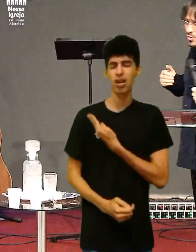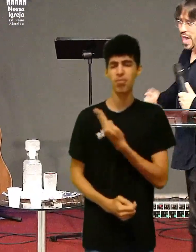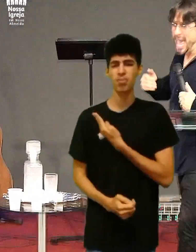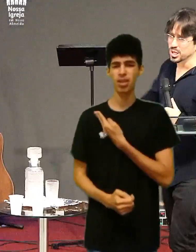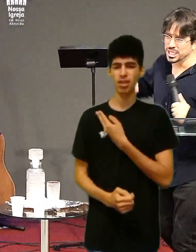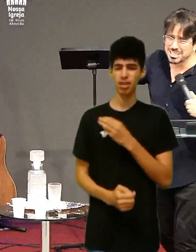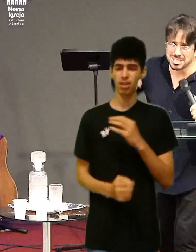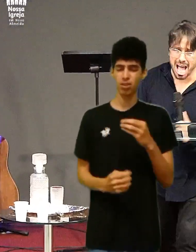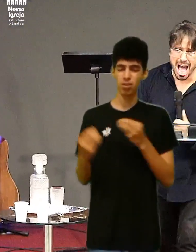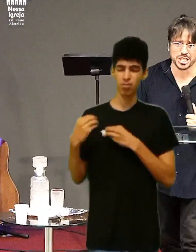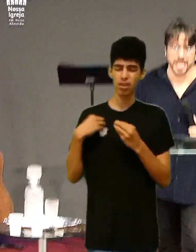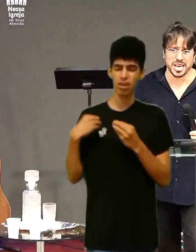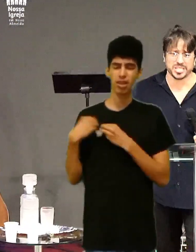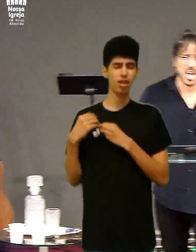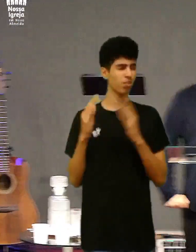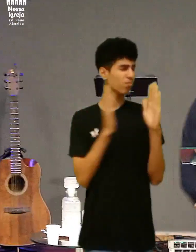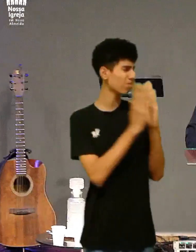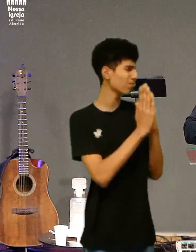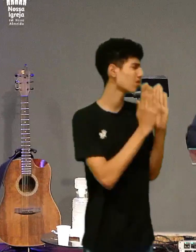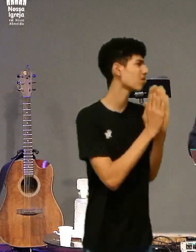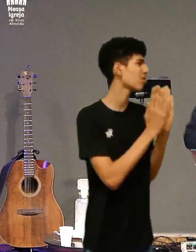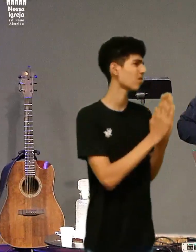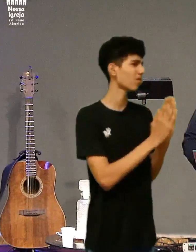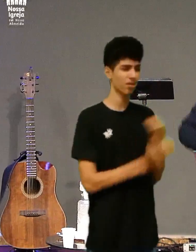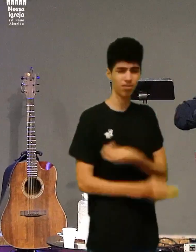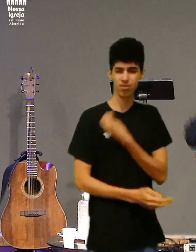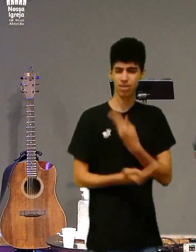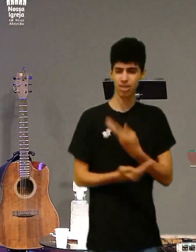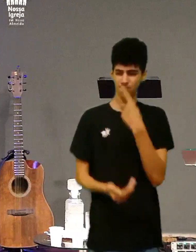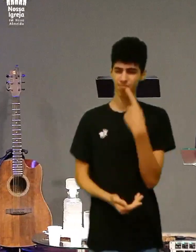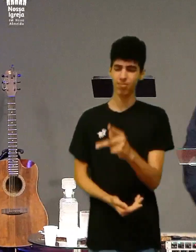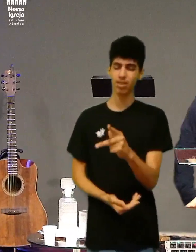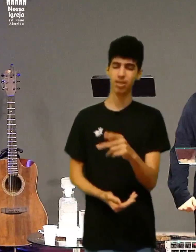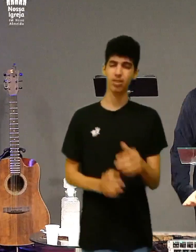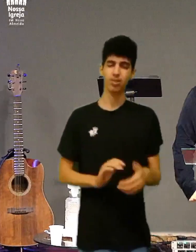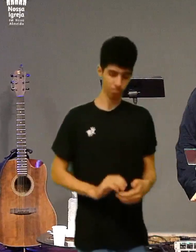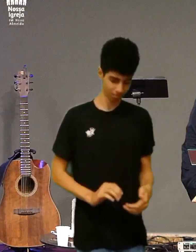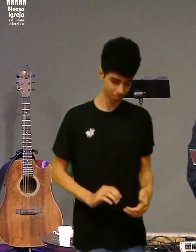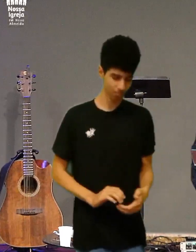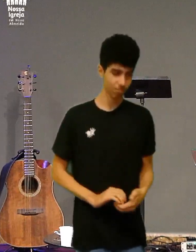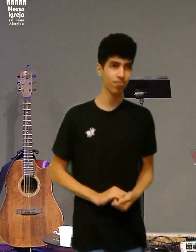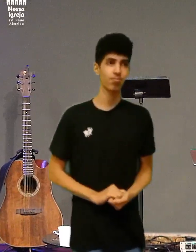dos filhos distantes, dos irmãos distantes.